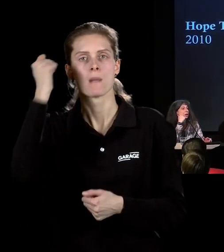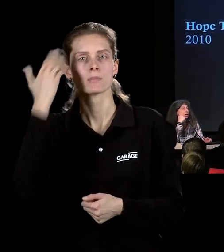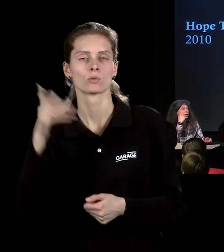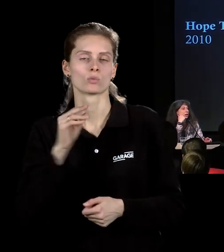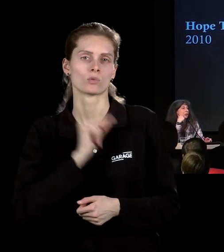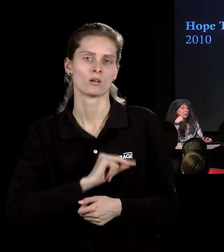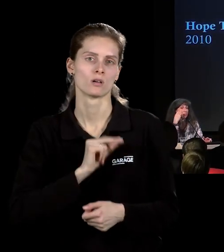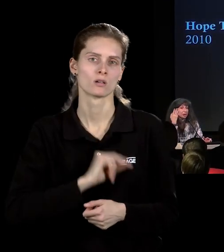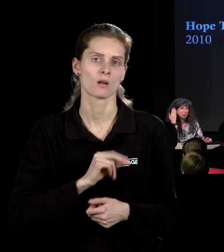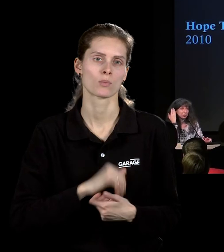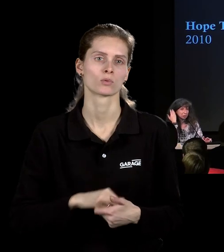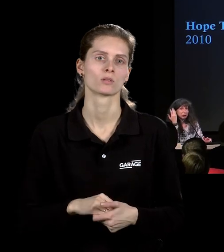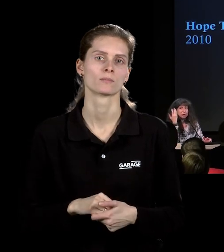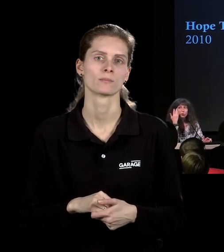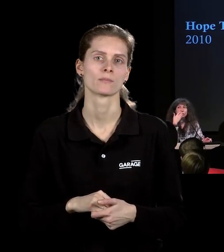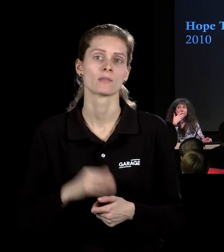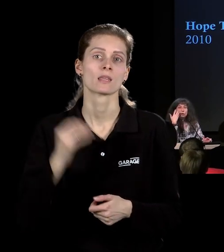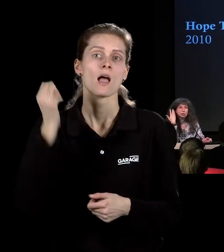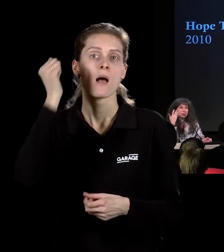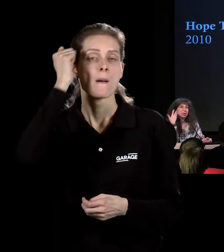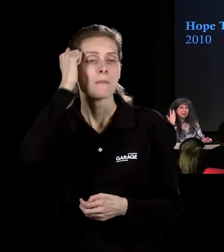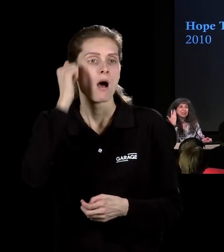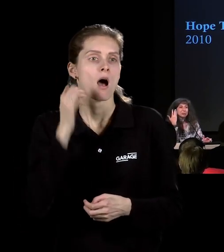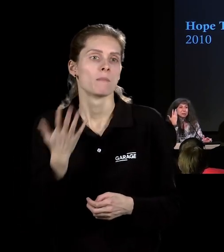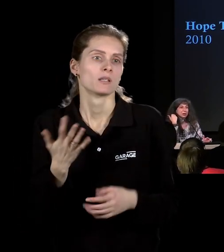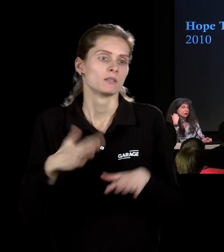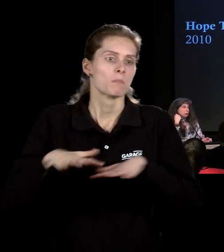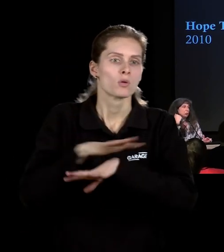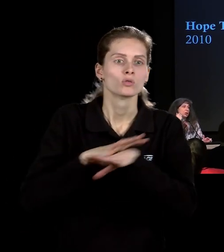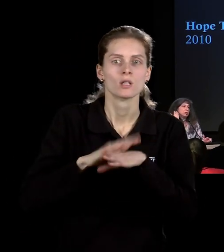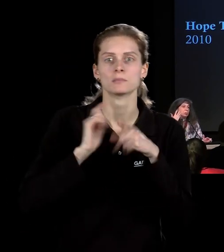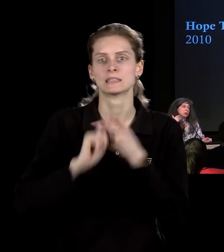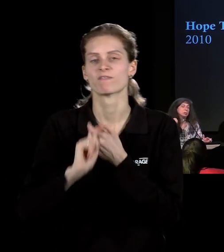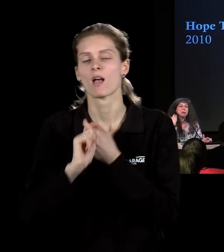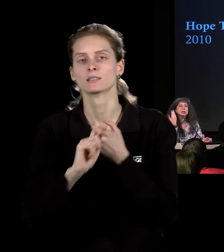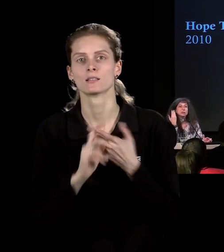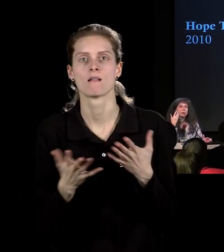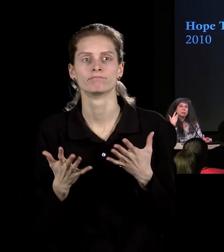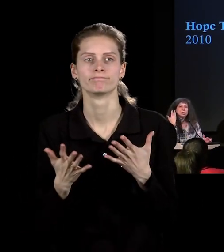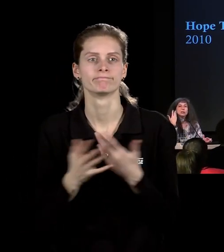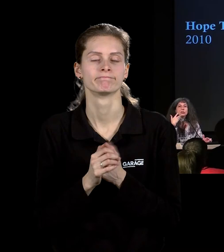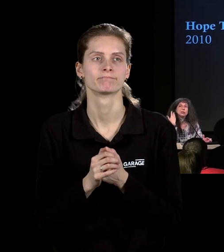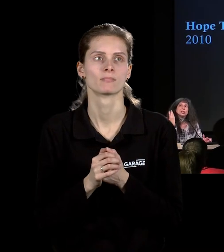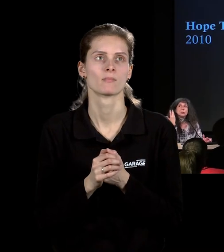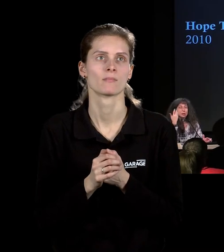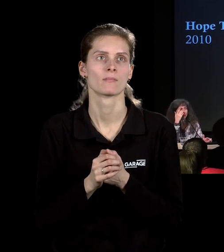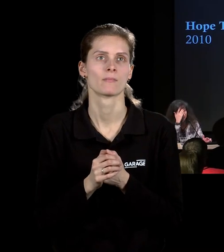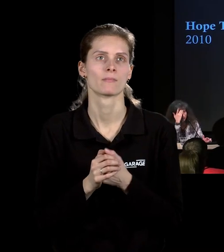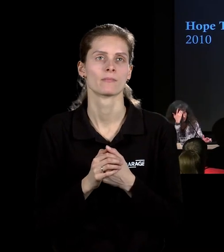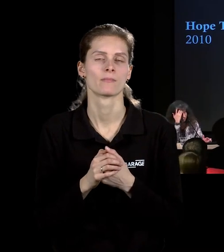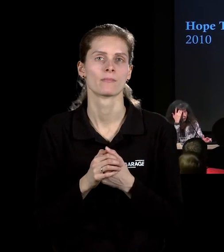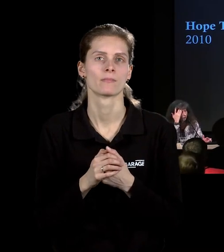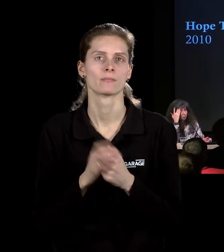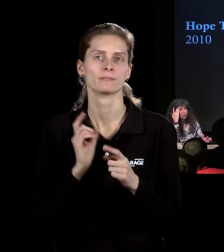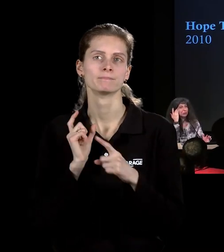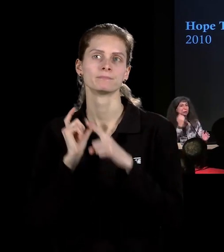работает, и с памятью, с пространством связанной, может быть, самая такая политизированная, это реплика на